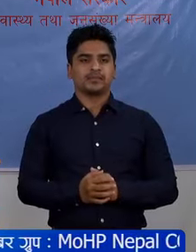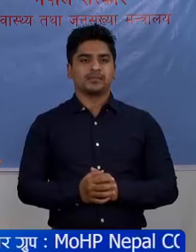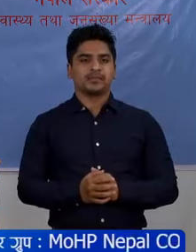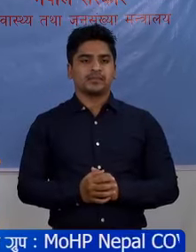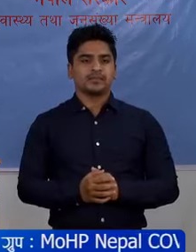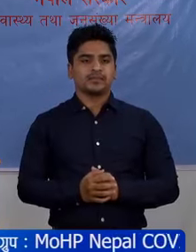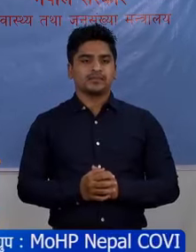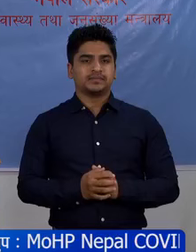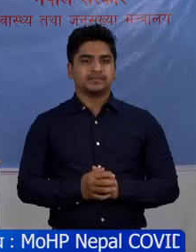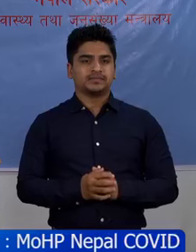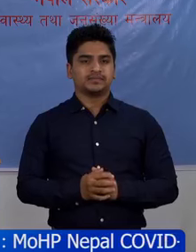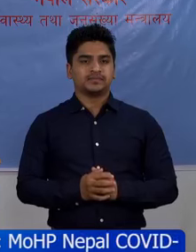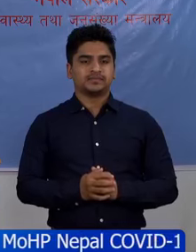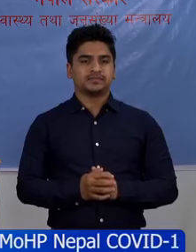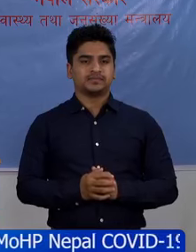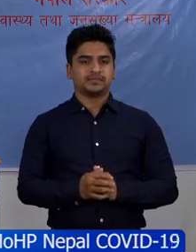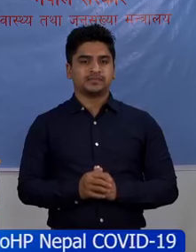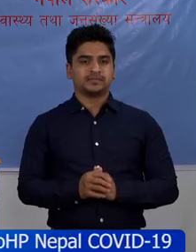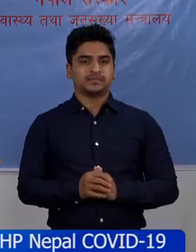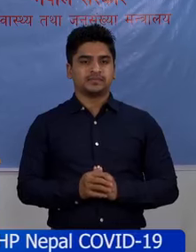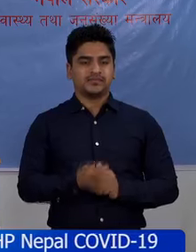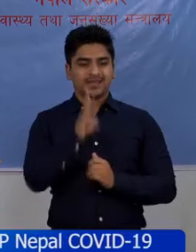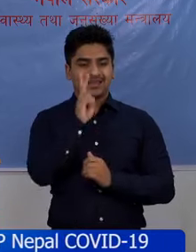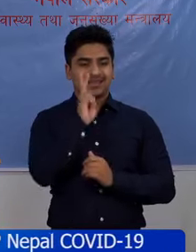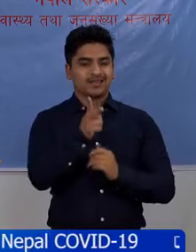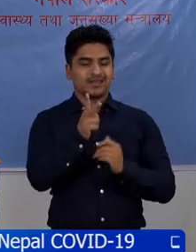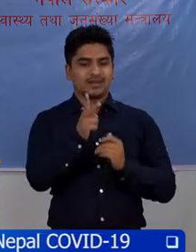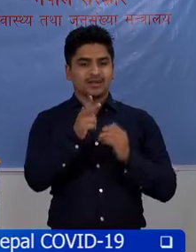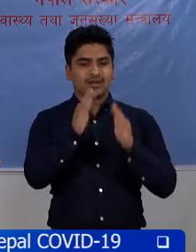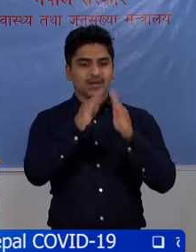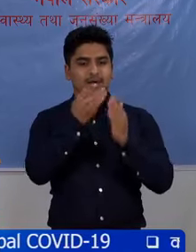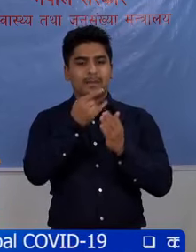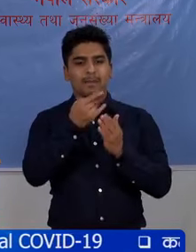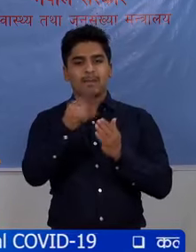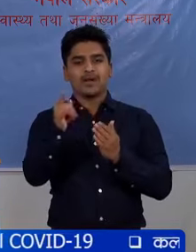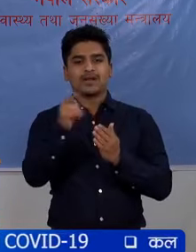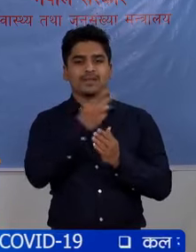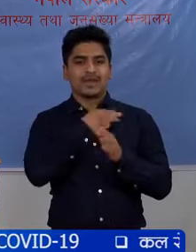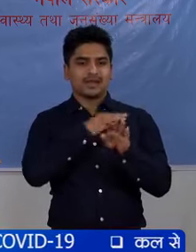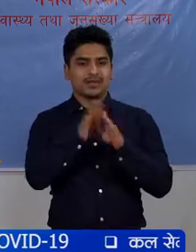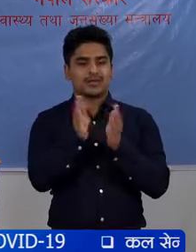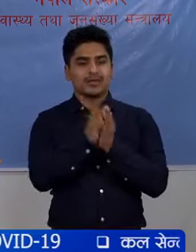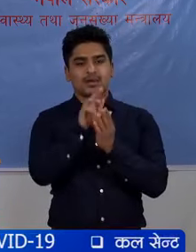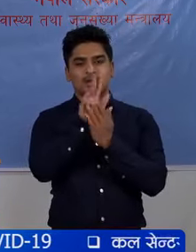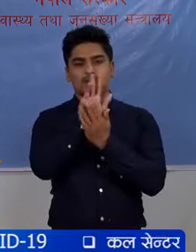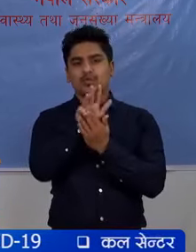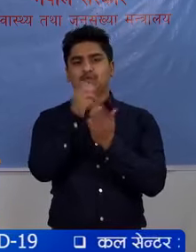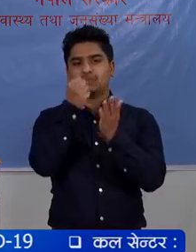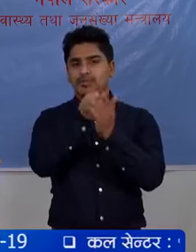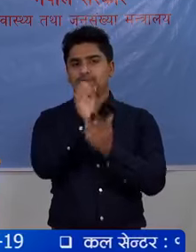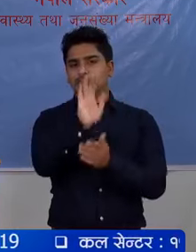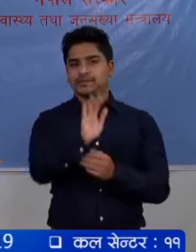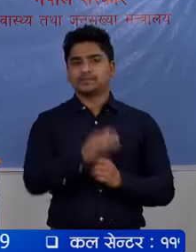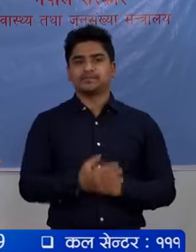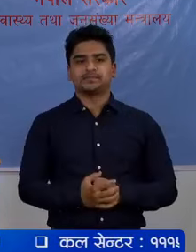डिसार्ज होने को संख्या अब नव पुगे को सा